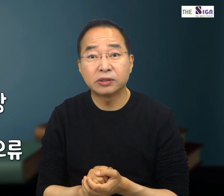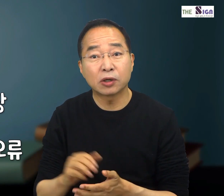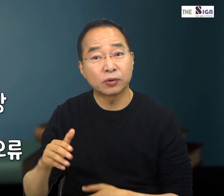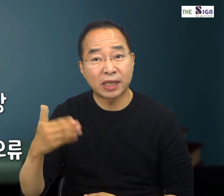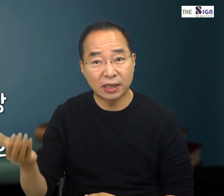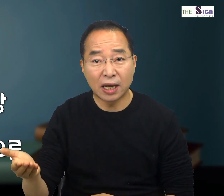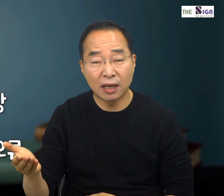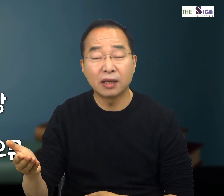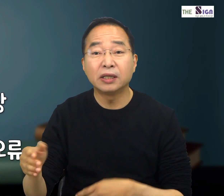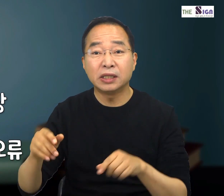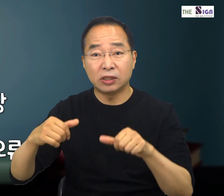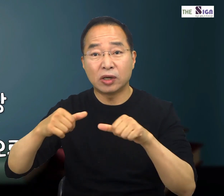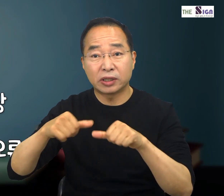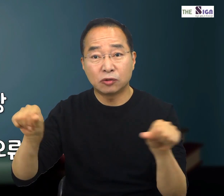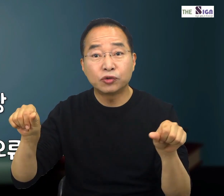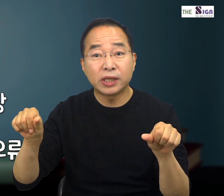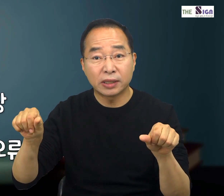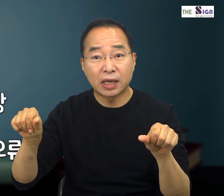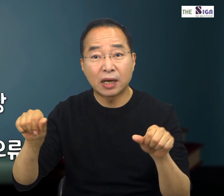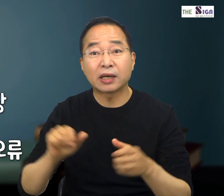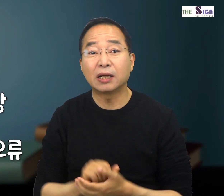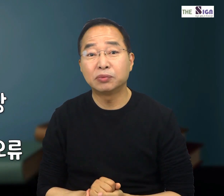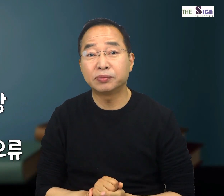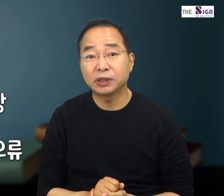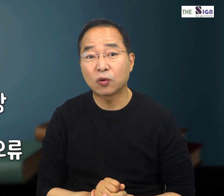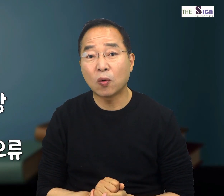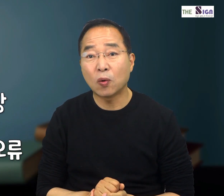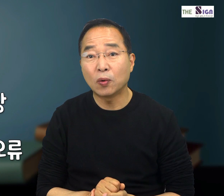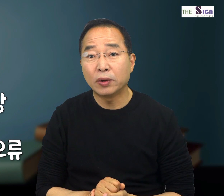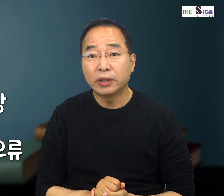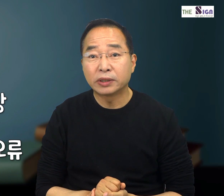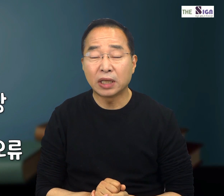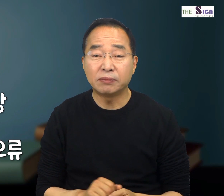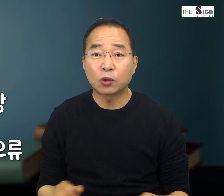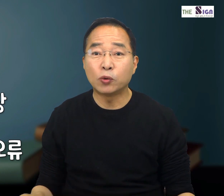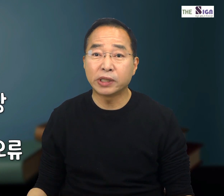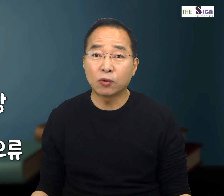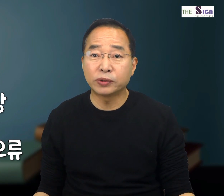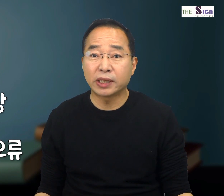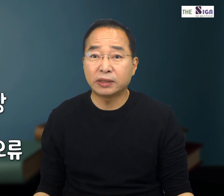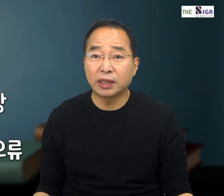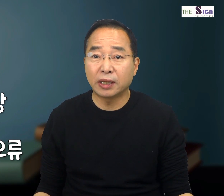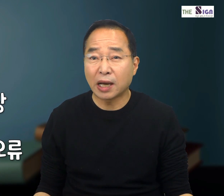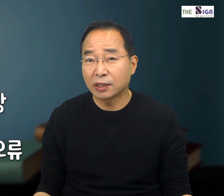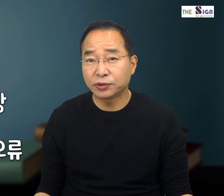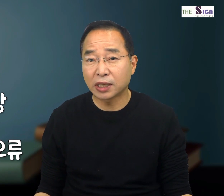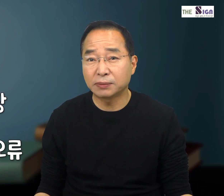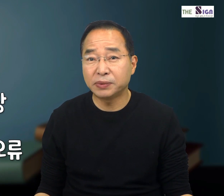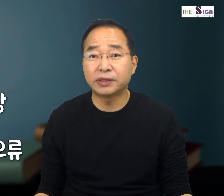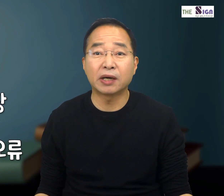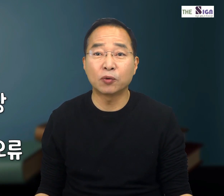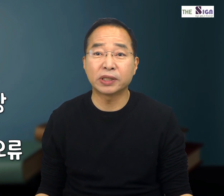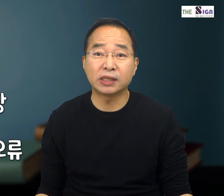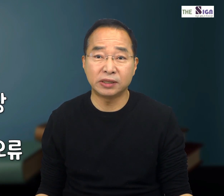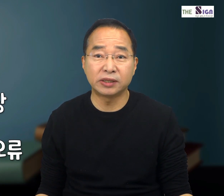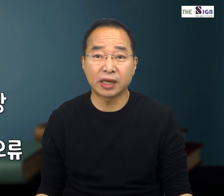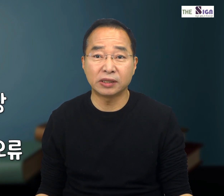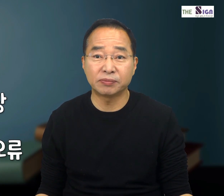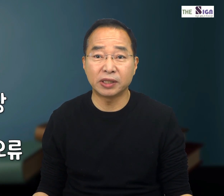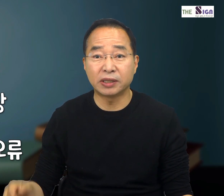거를 산다, 이거 할 때는 수리한다 라는 부분이 있고, 그 다음 이제 고장인데 아주 작은 미세한 고장이 있을 때가 있습니다. 이때는